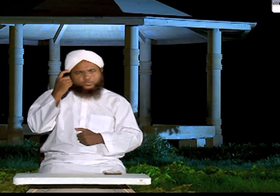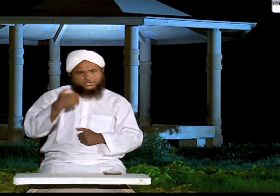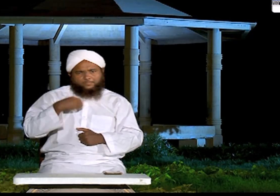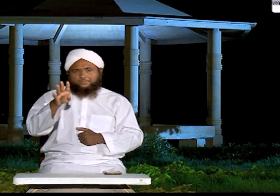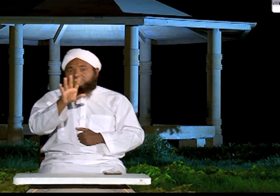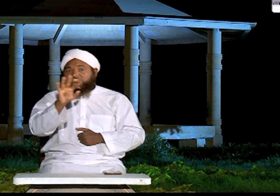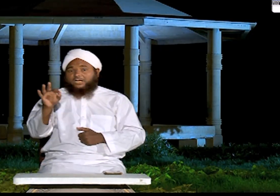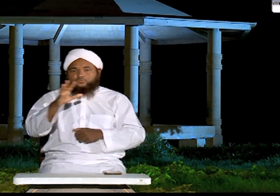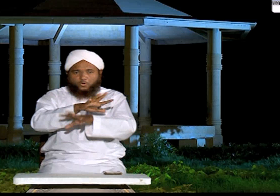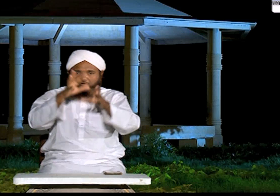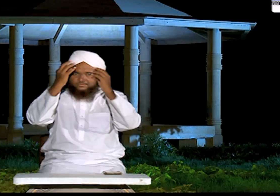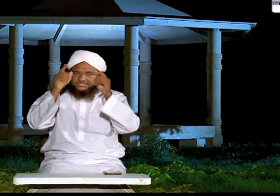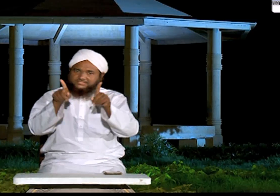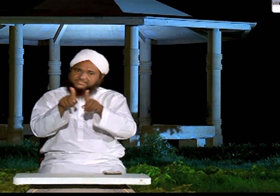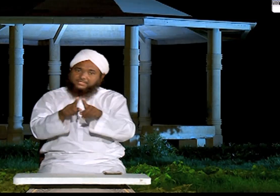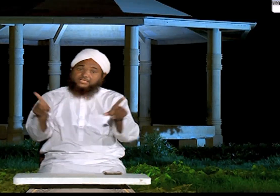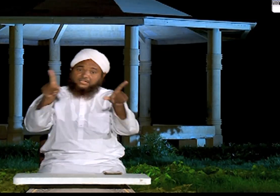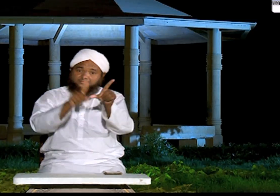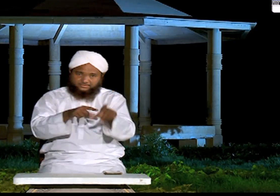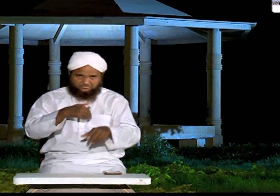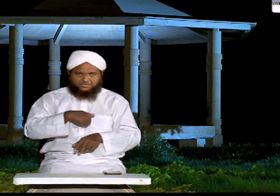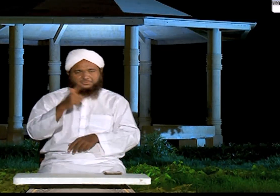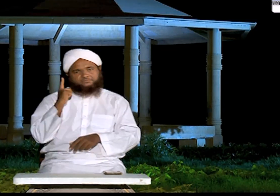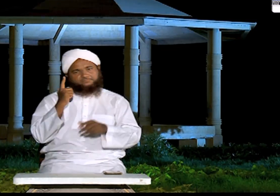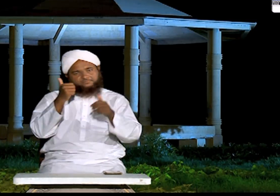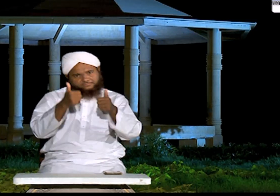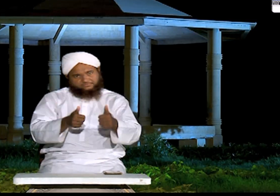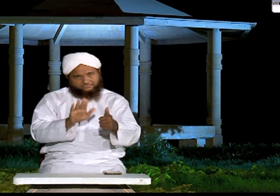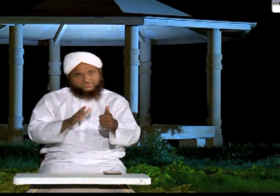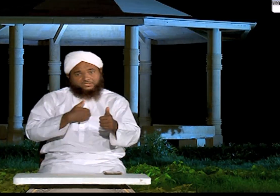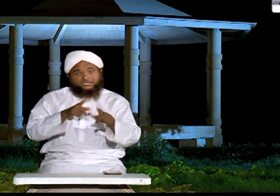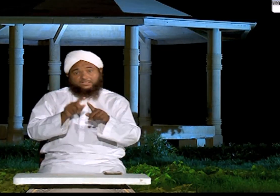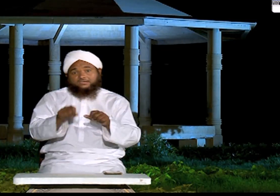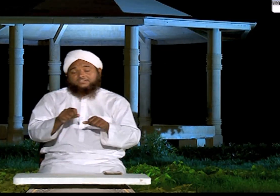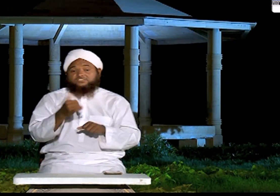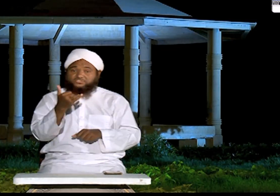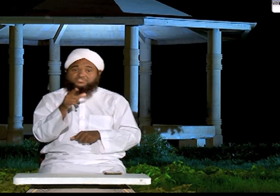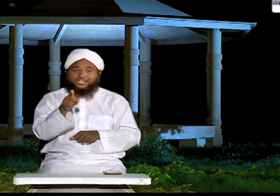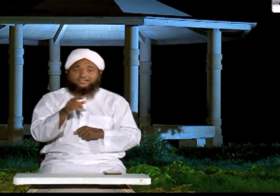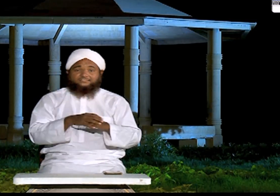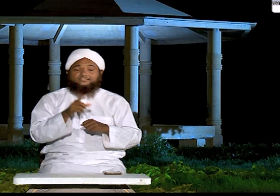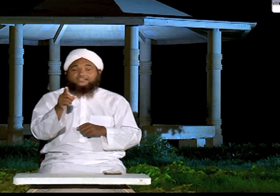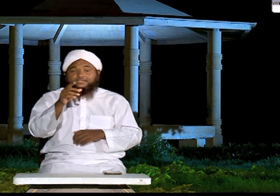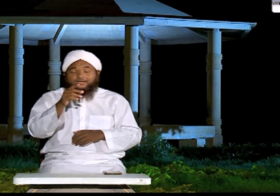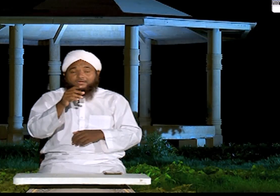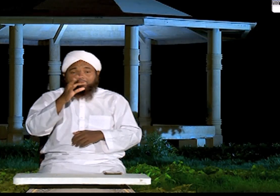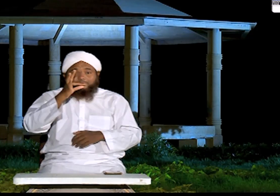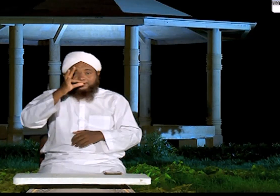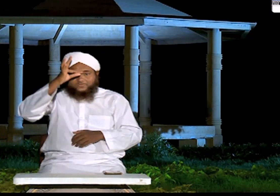چار سو علماء کے ساتھ ایک سال تک یہیں ٹھہر جاؤں ہو سکتا ہے اس عرصے میں محمد مصطفیٰ صلی اللہ